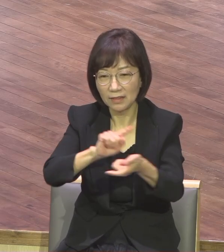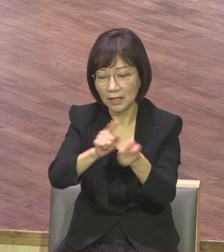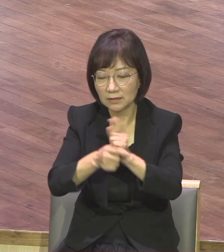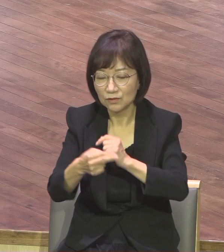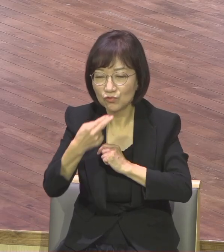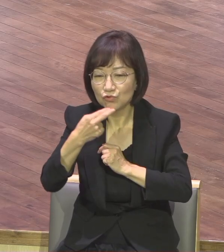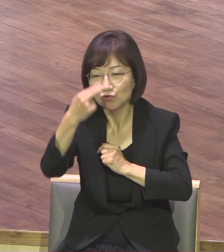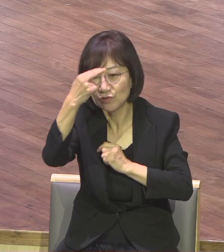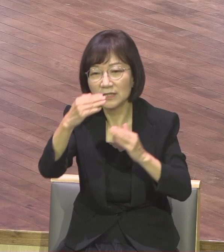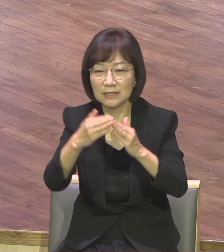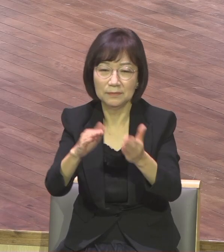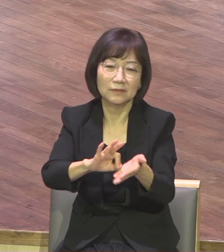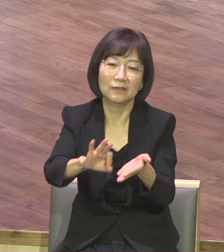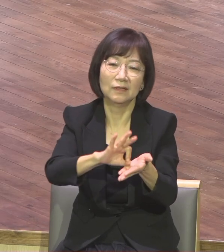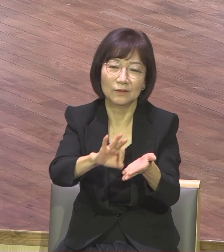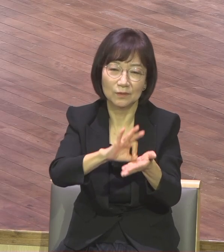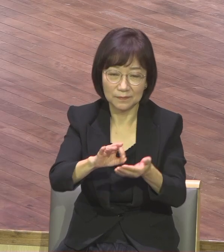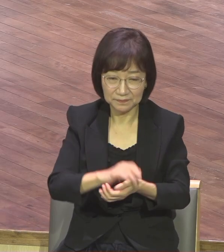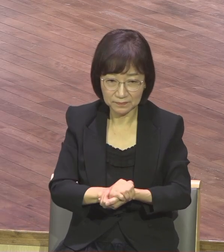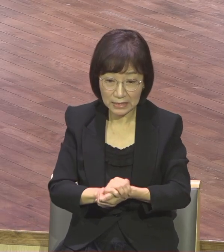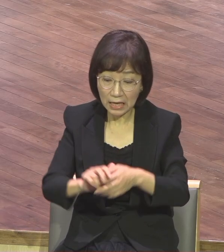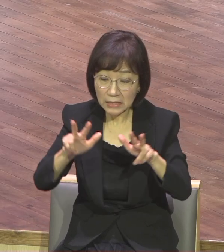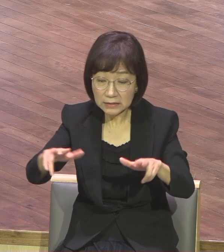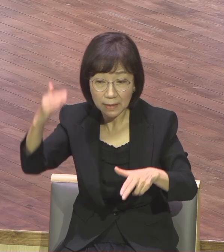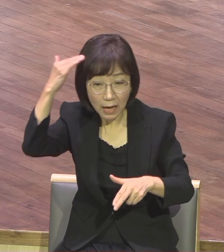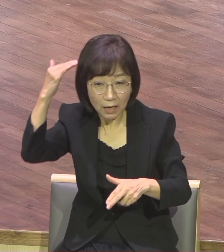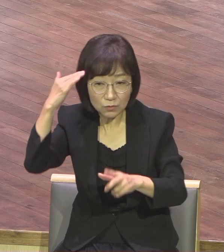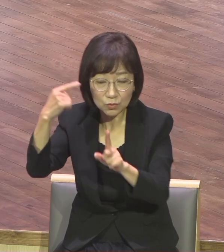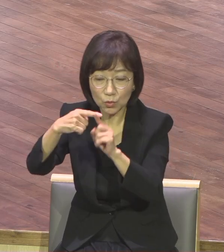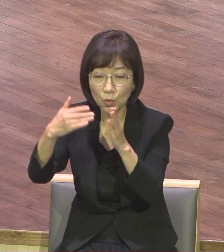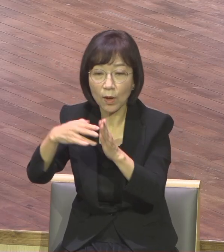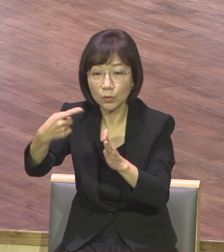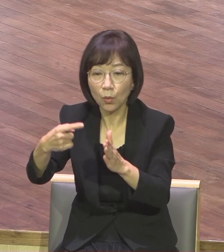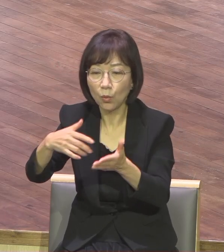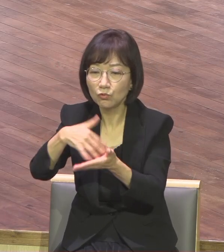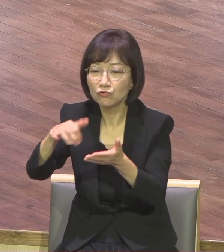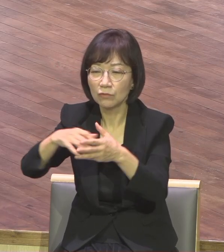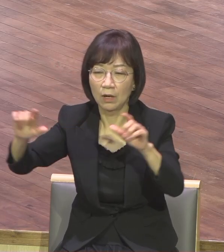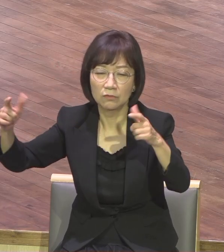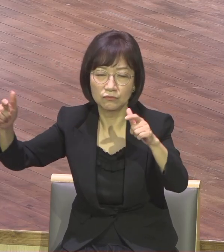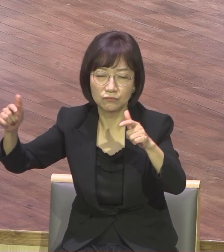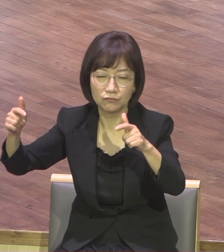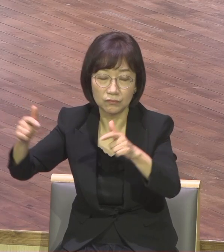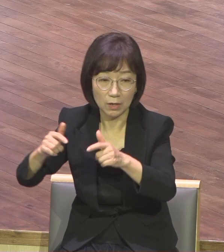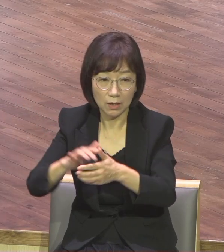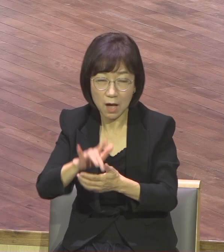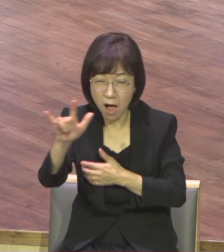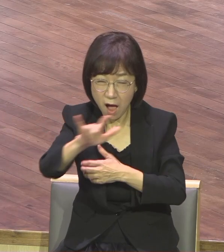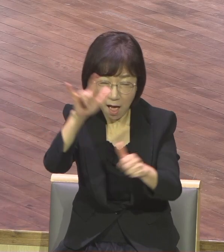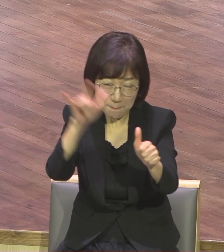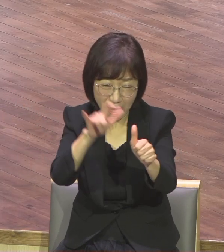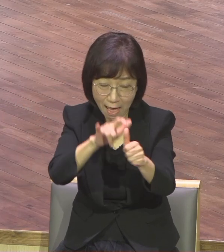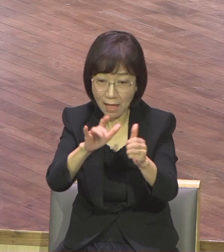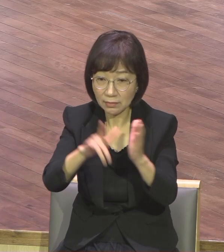한국교회도 문을 닫고 있습니다. 코로나 때문에 만 개 이상 문 닫았습니다.